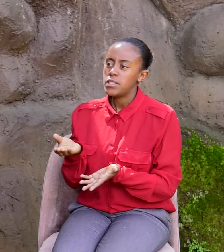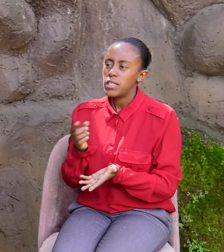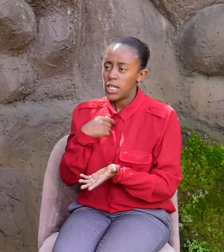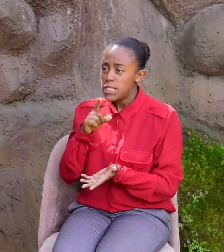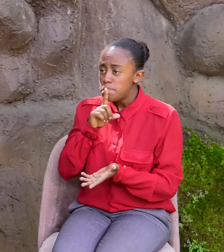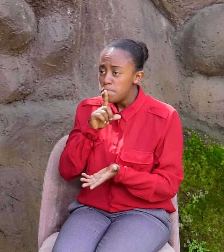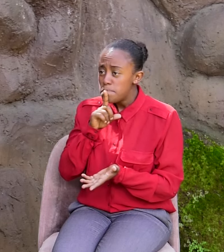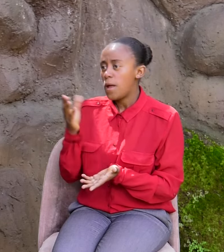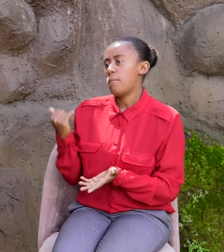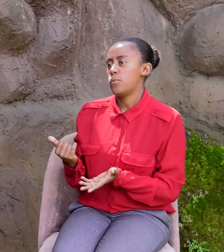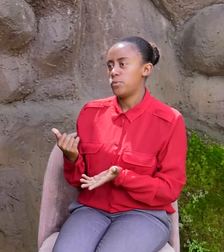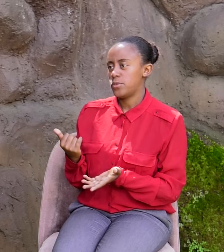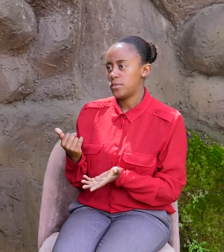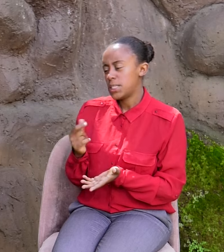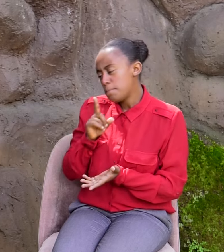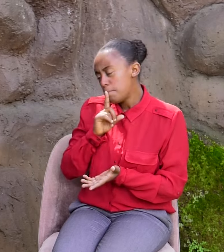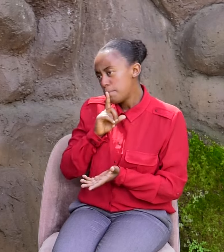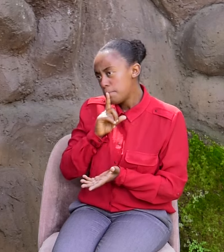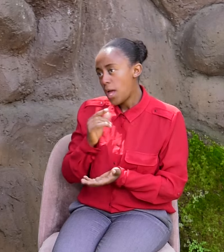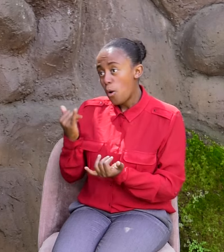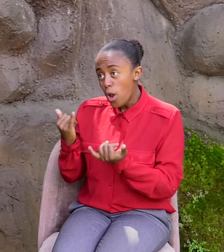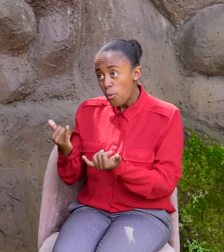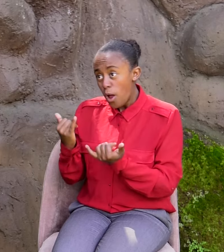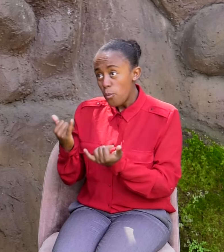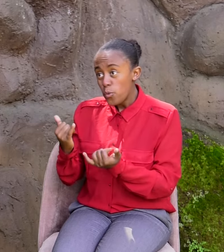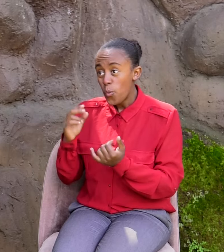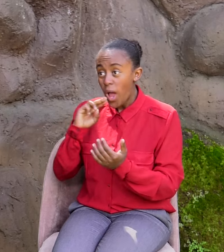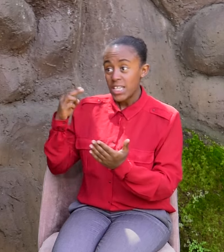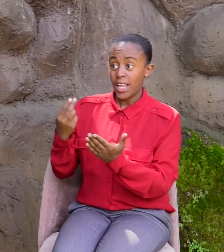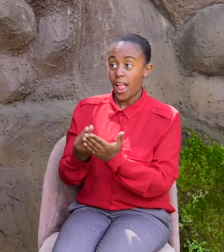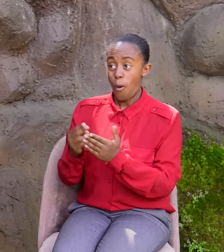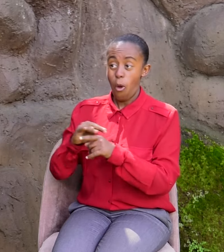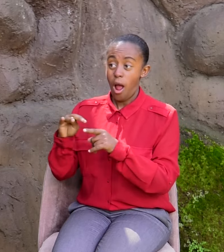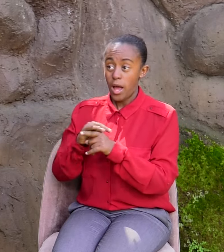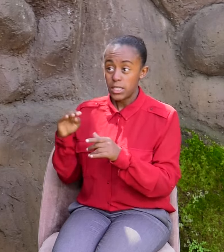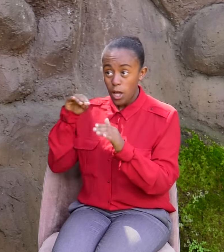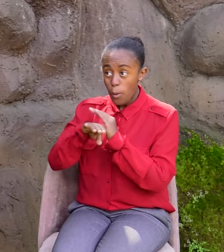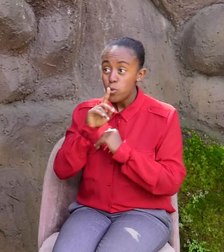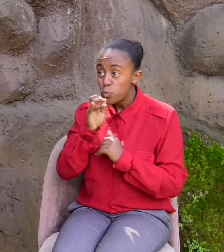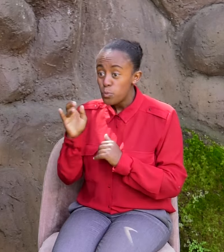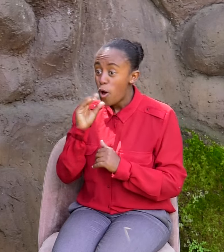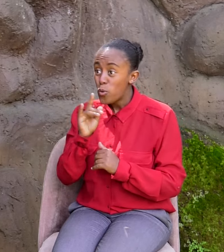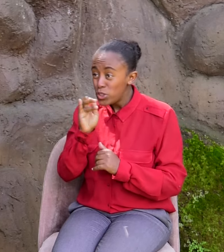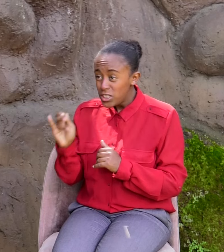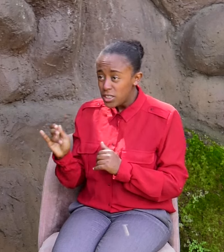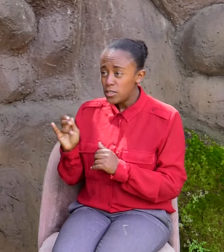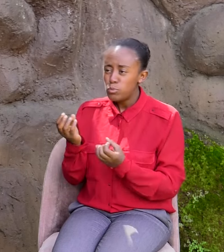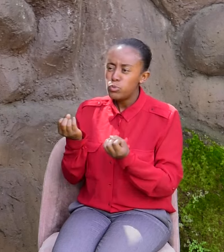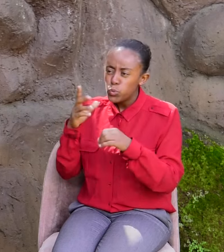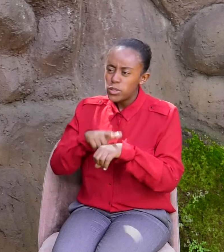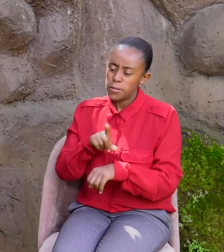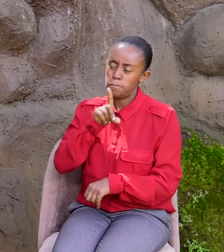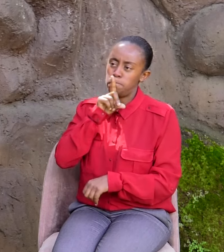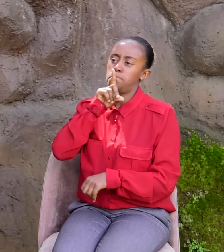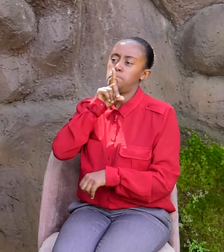ዝምተኛ ነበርኩኝ። ዝም ነው የምለው። አሁን ወደ ጋዜጠኝነት ሙያው ስመጣ ነው እንጂ የምናገረው ብዙ ጊዜ ዝም